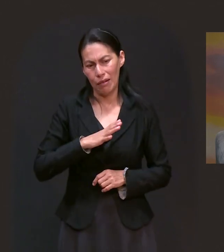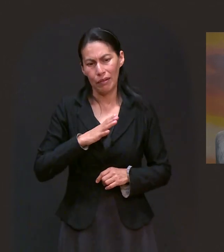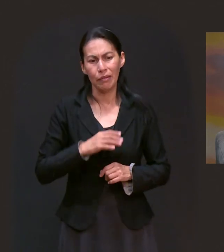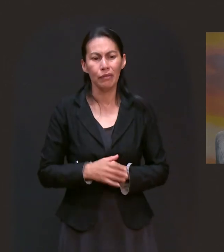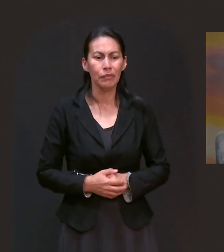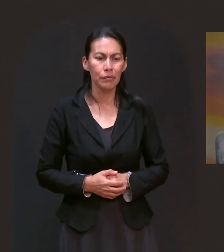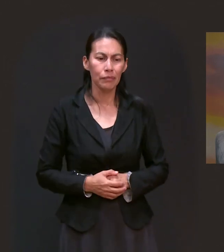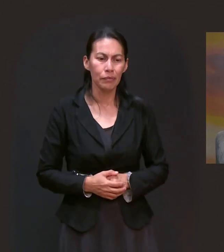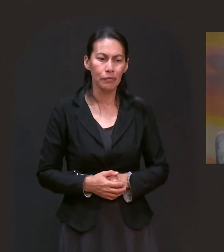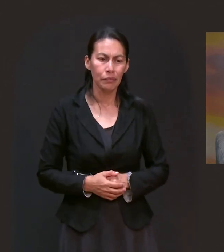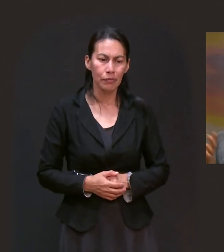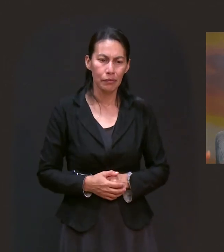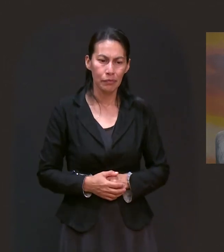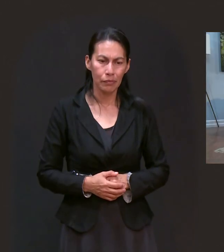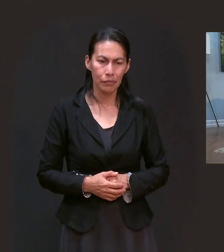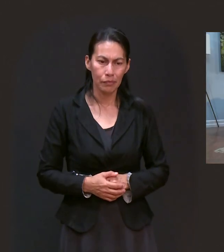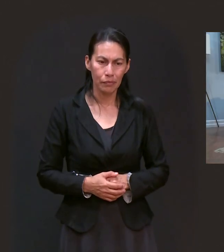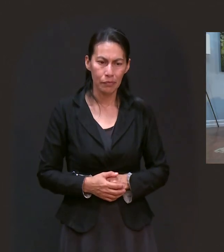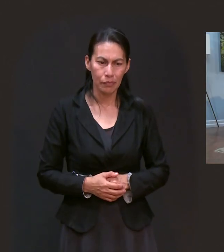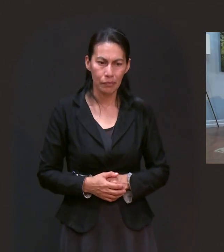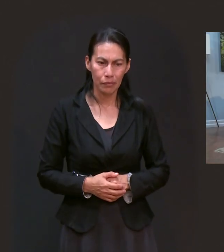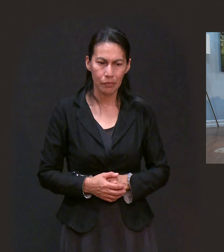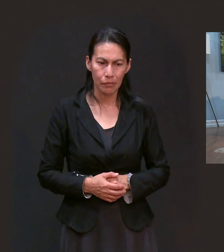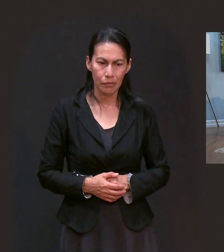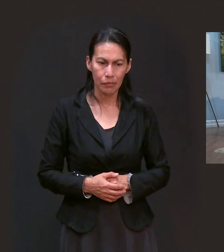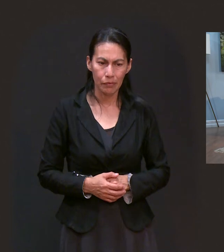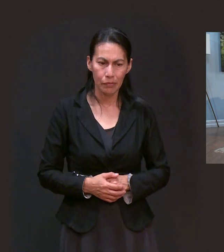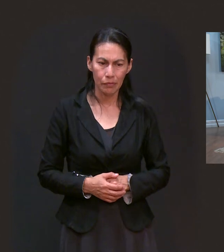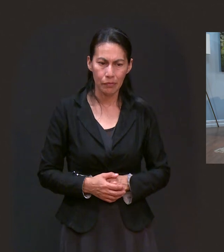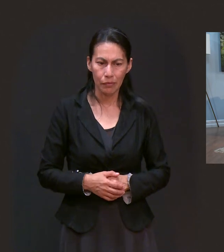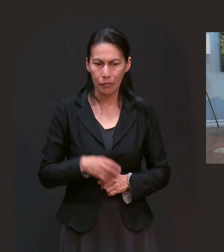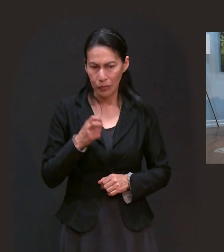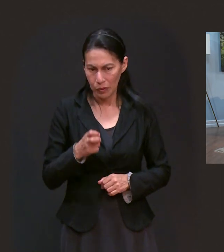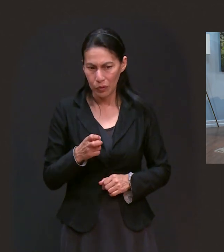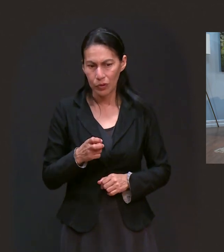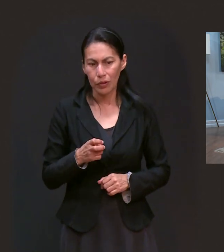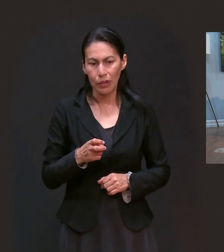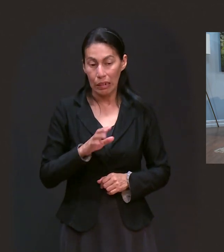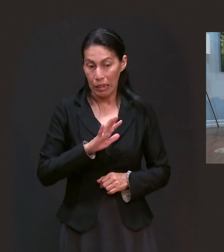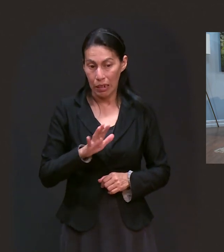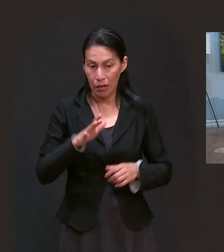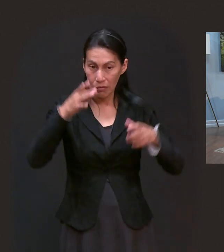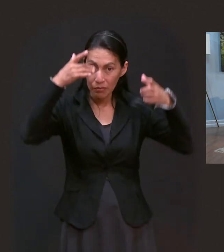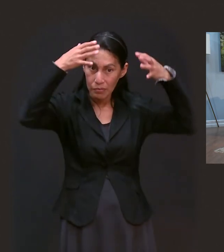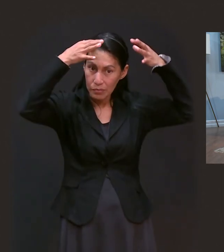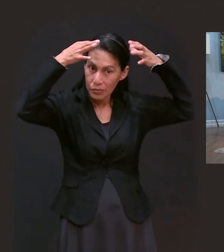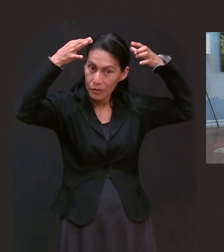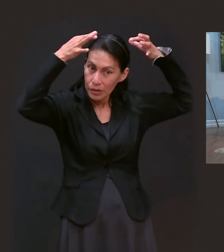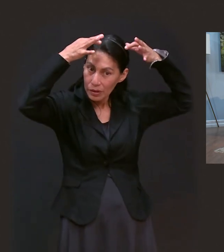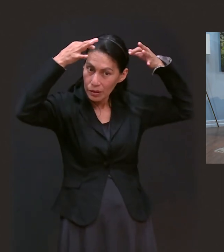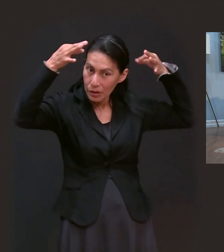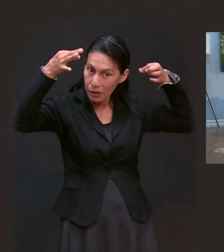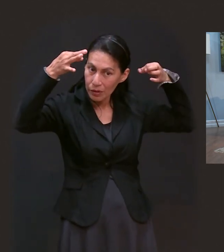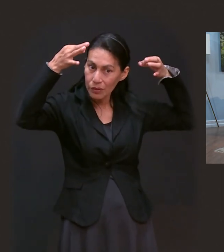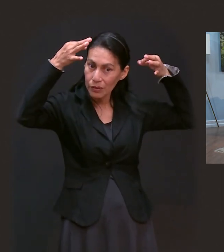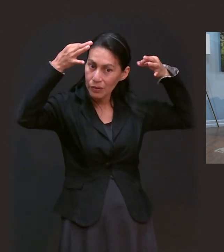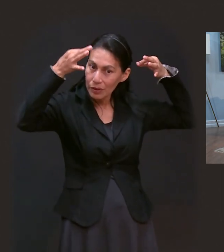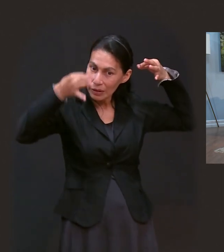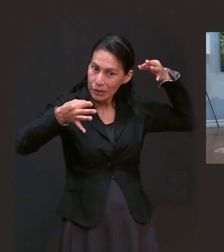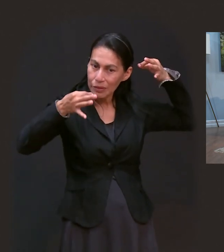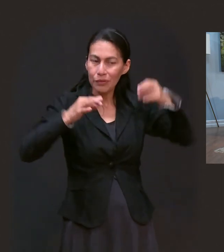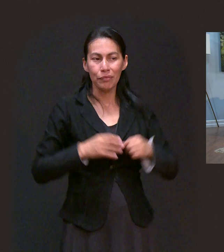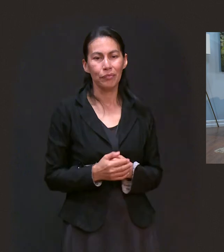especialidad que aquí hay nos subestiman así es así que ya prácticamente casi